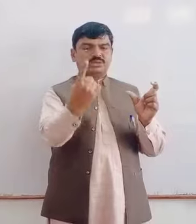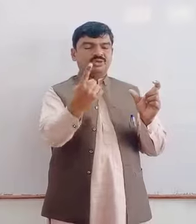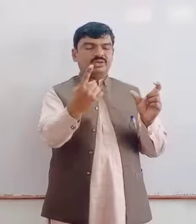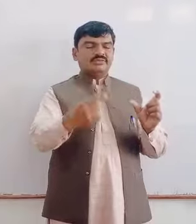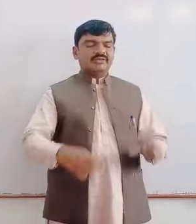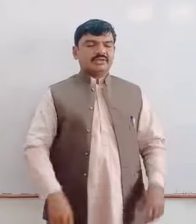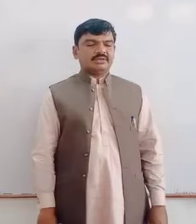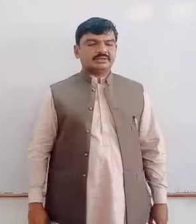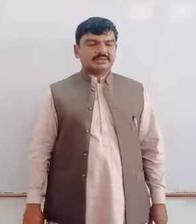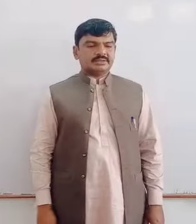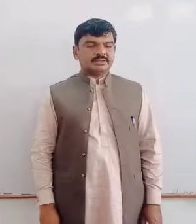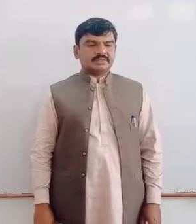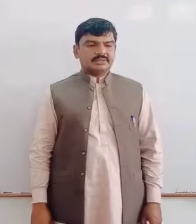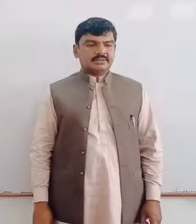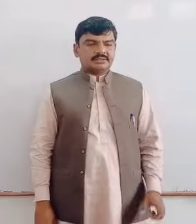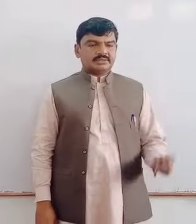जमादुल अव्वल, जमादुल सानी,